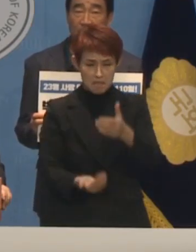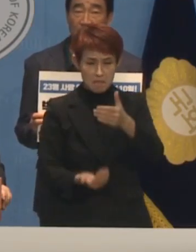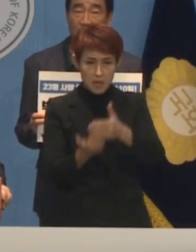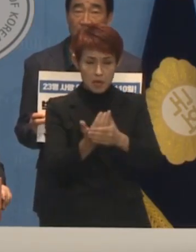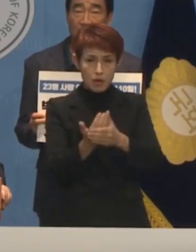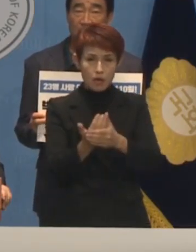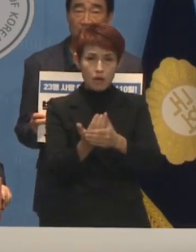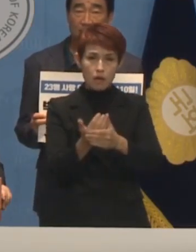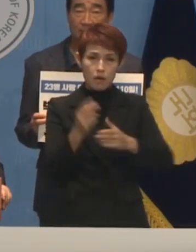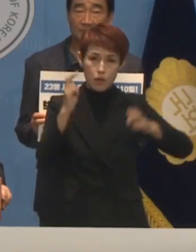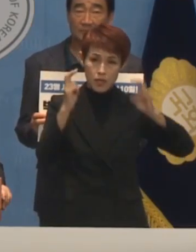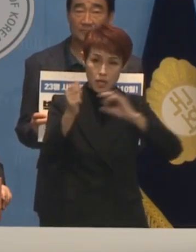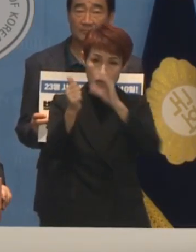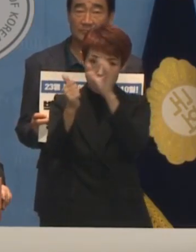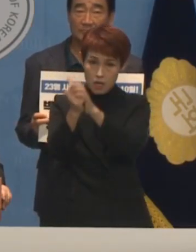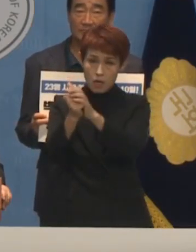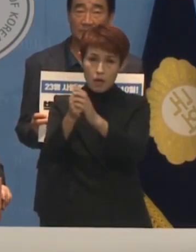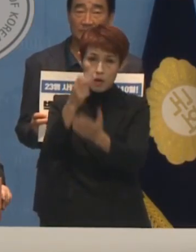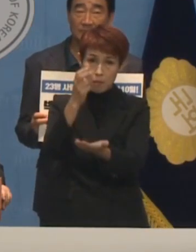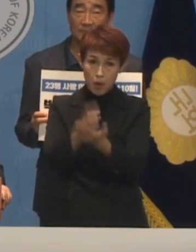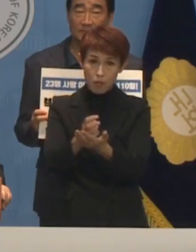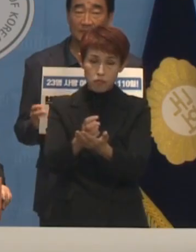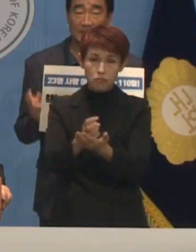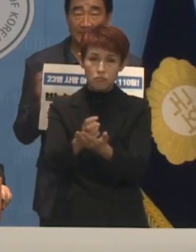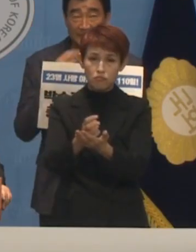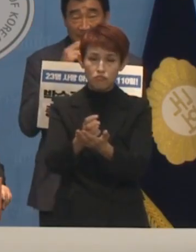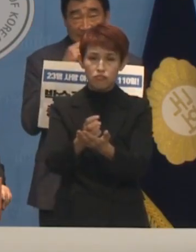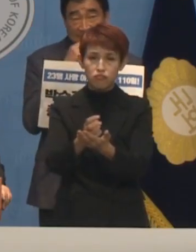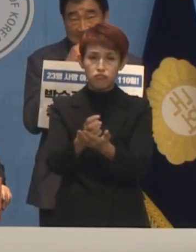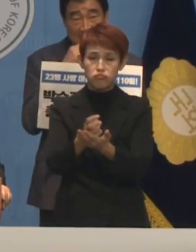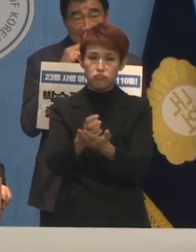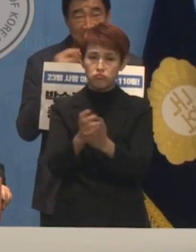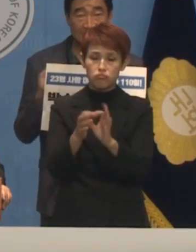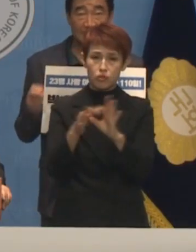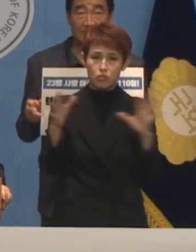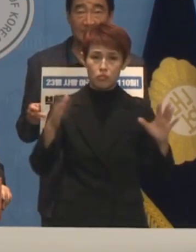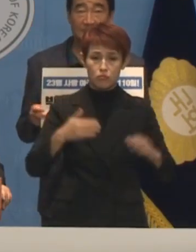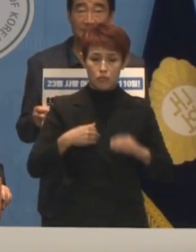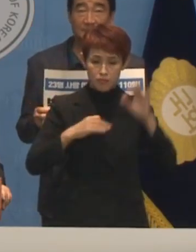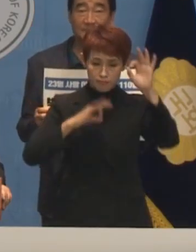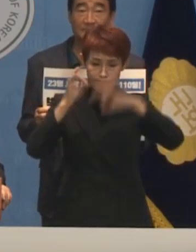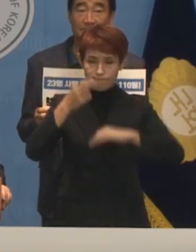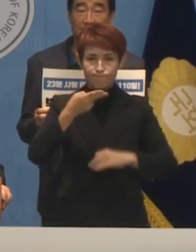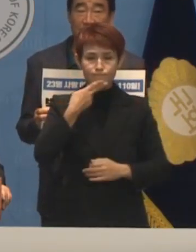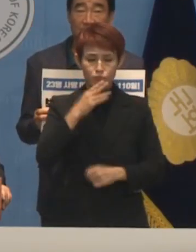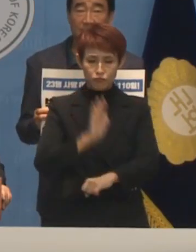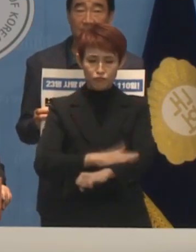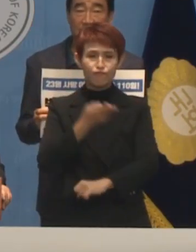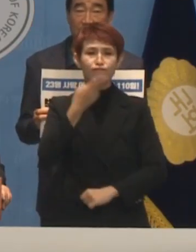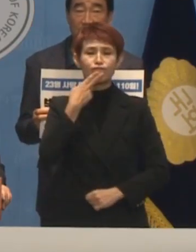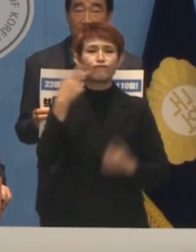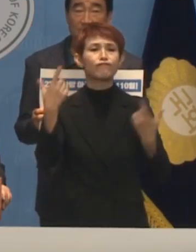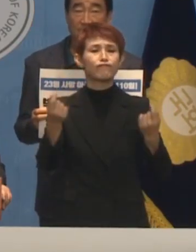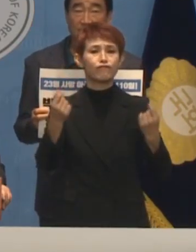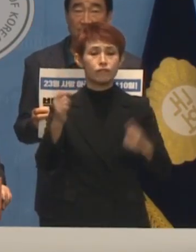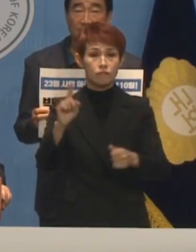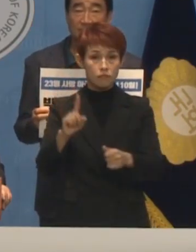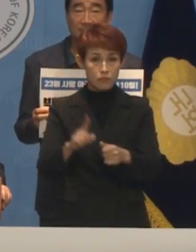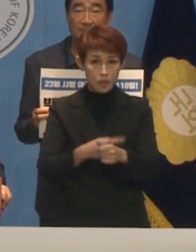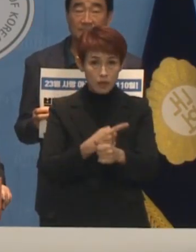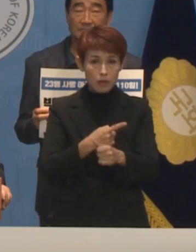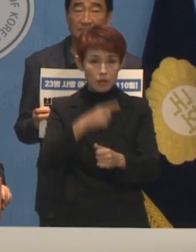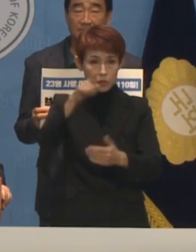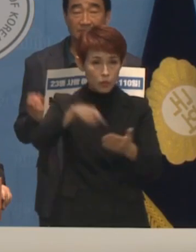중대재해처벌법이 지금 인정되지 않고 있고 본인들의 고의 과실이 없기 때문에 징벌적